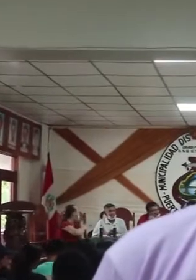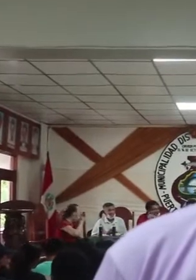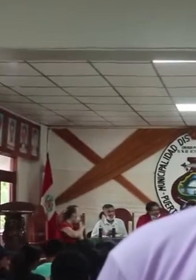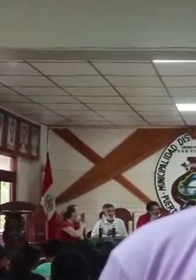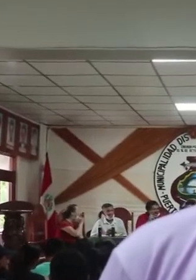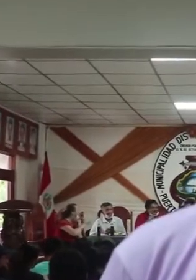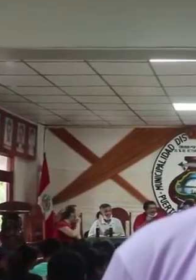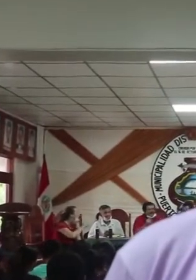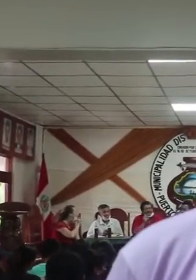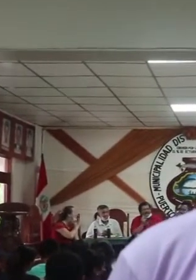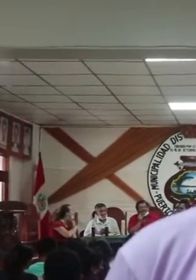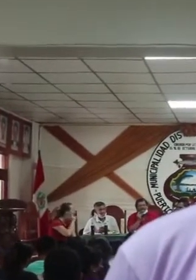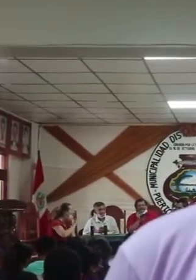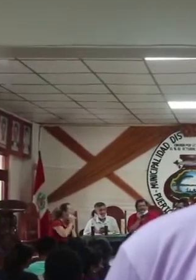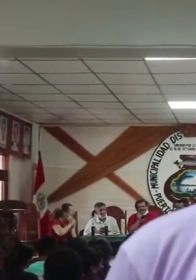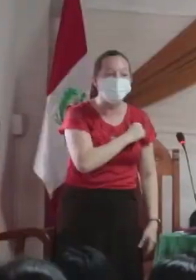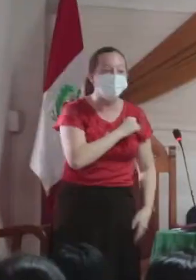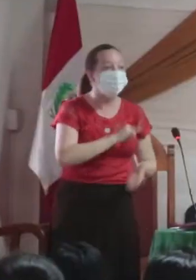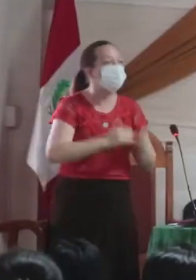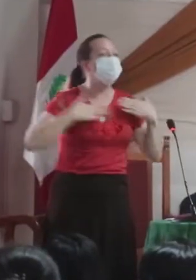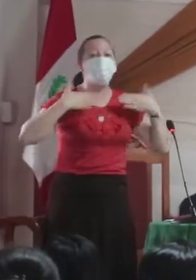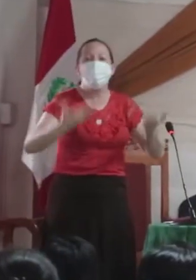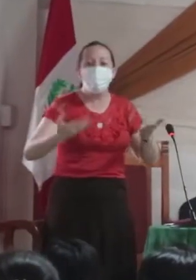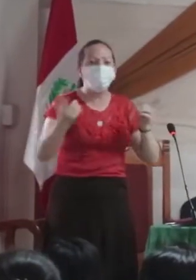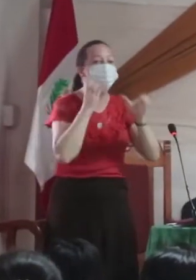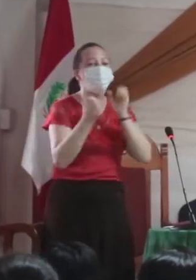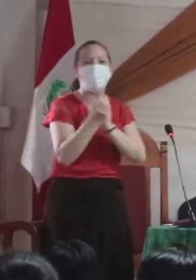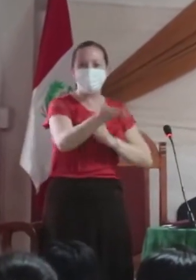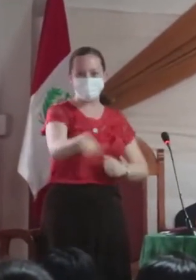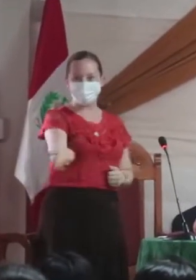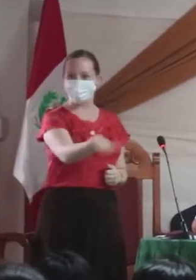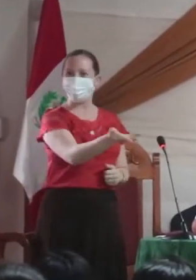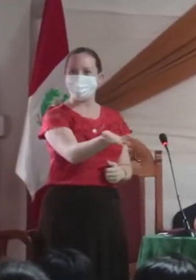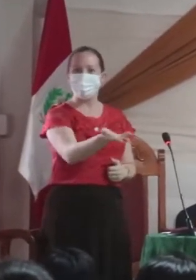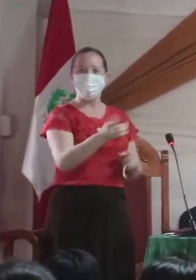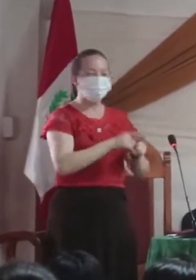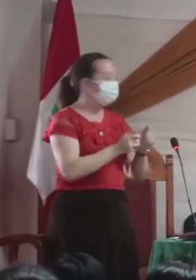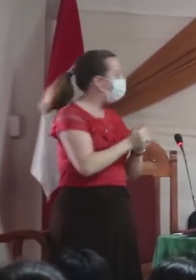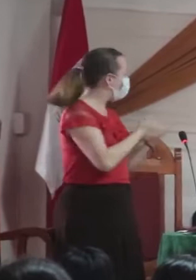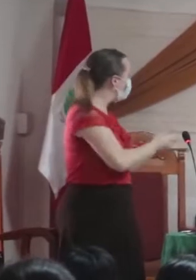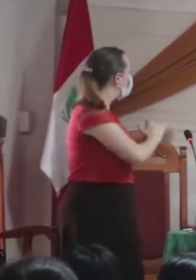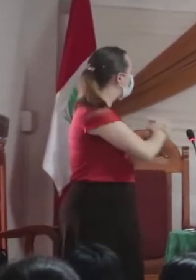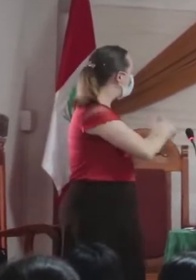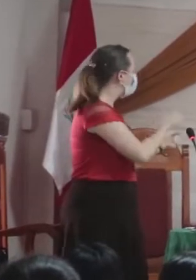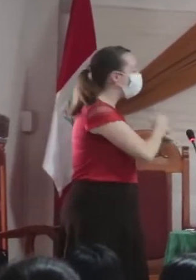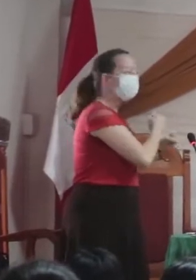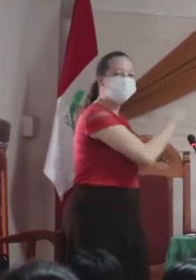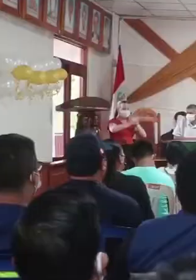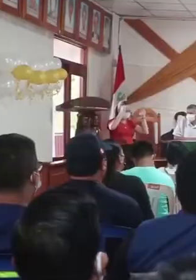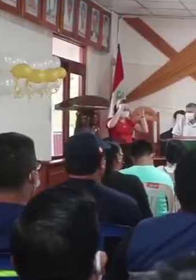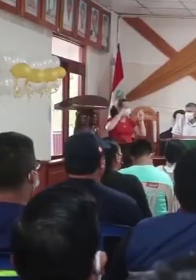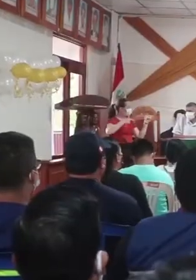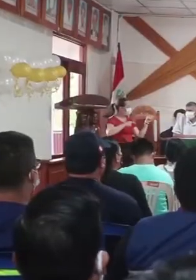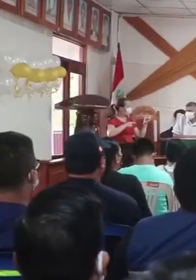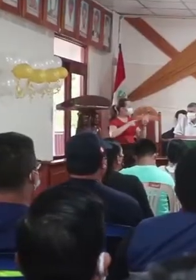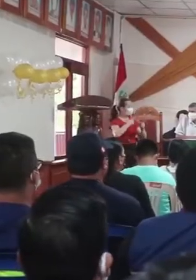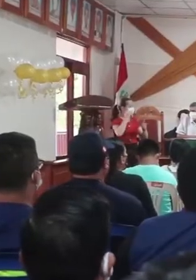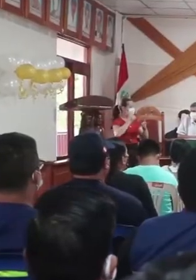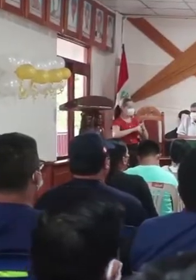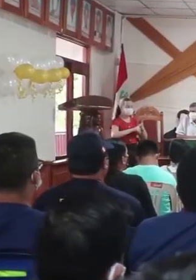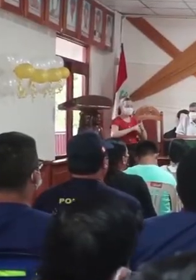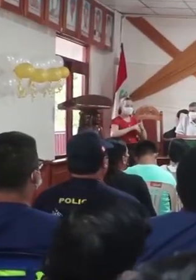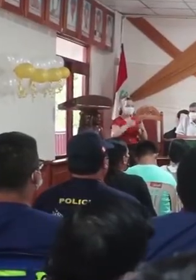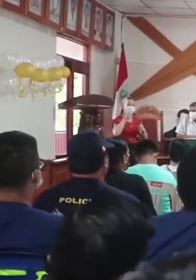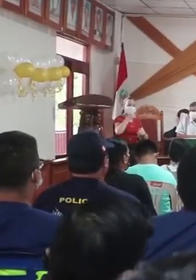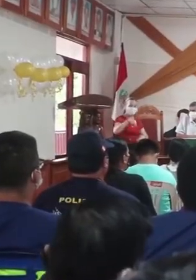están involucrados los de la aldea infantil y del colegio Refugio. Por lo que se quiere brindar es este servicio de inclusión de calidad que nuestra